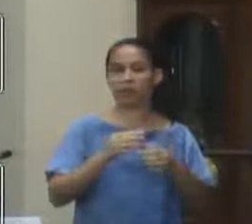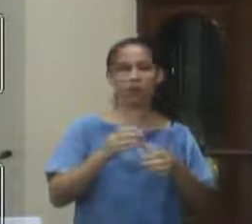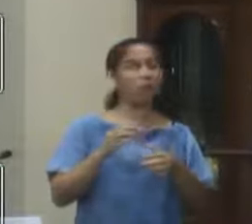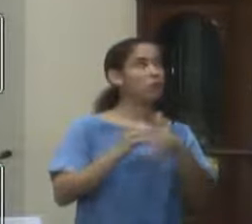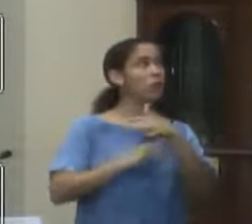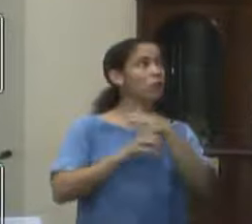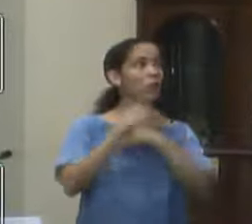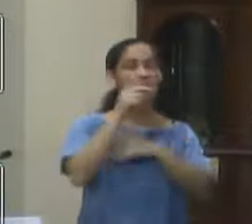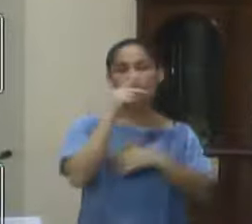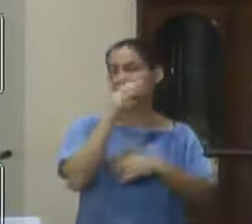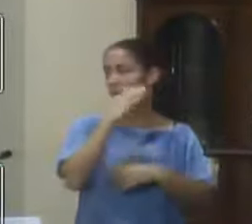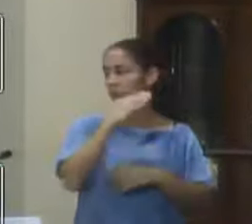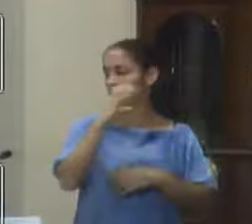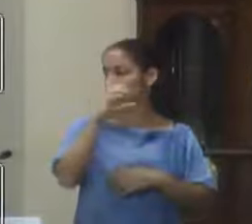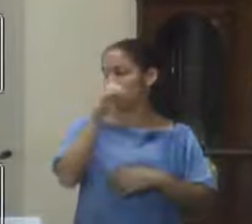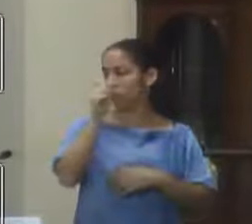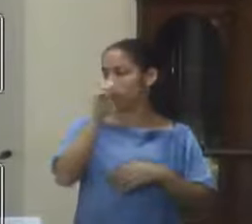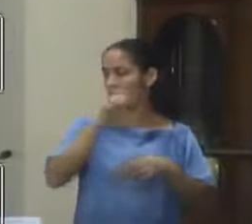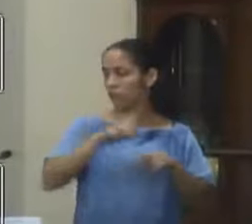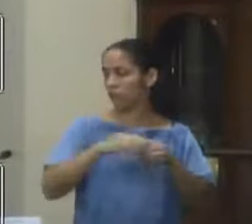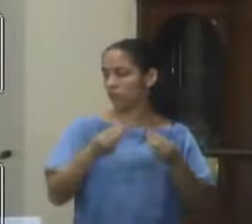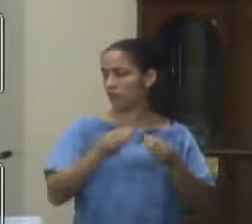tem ainda alguma forma